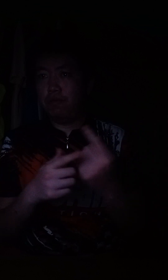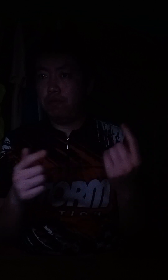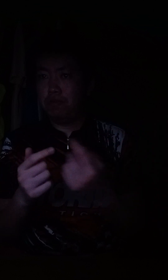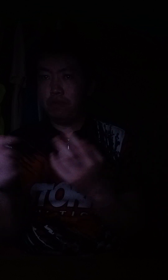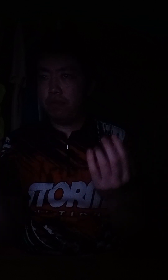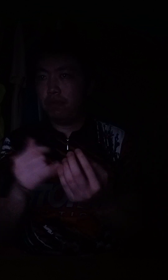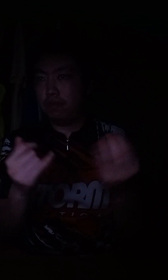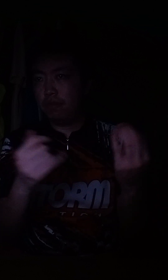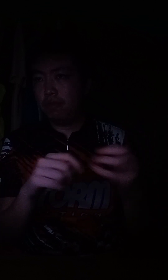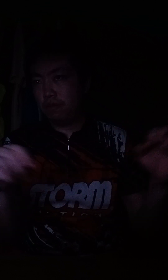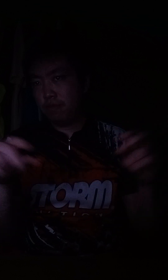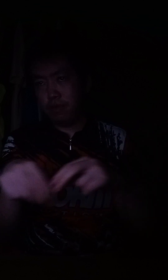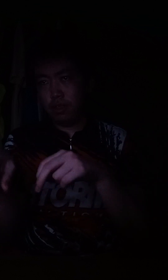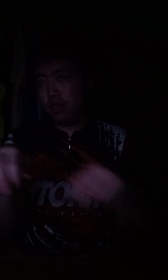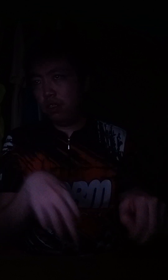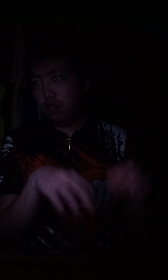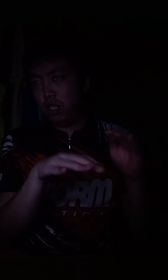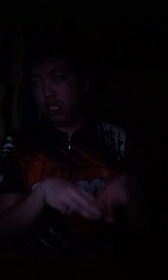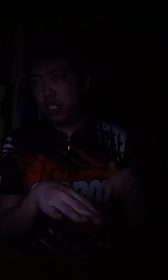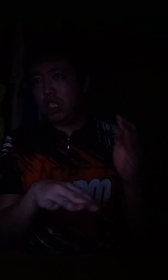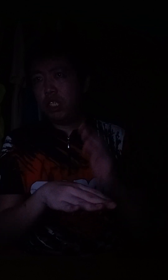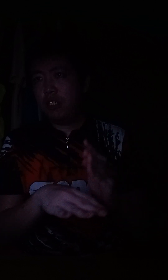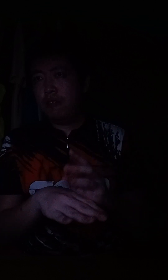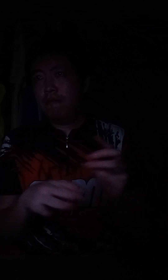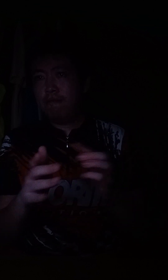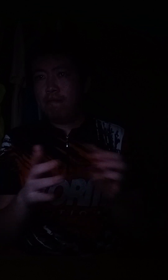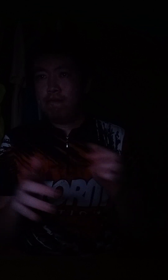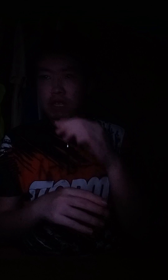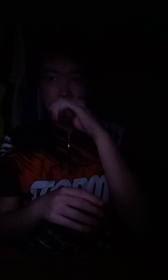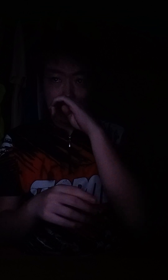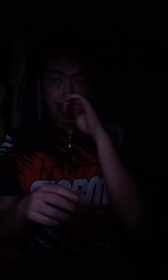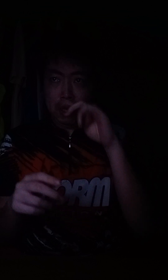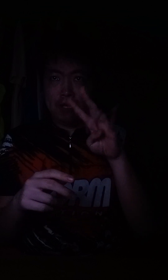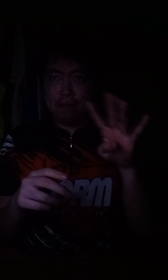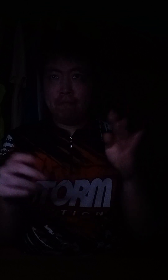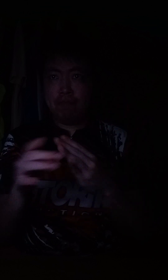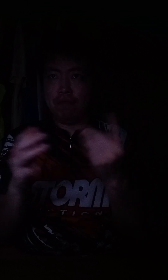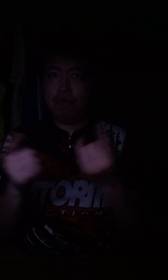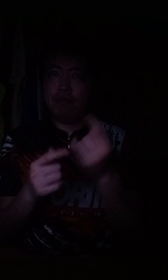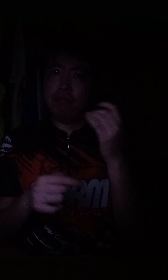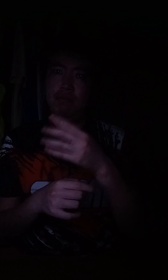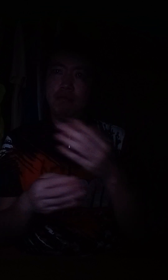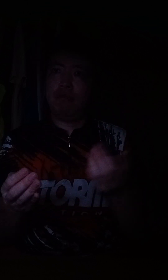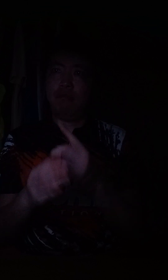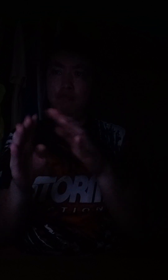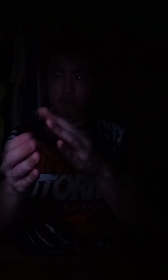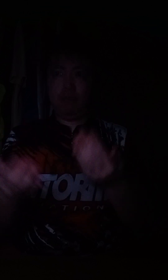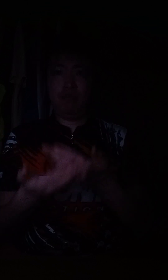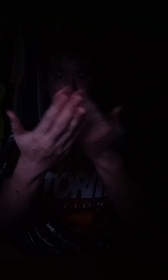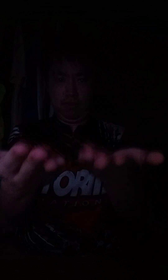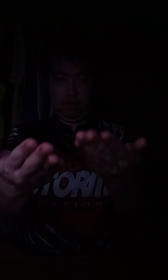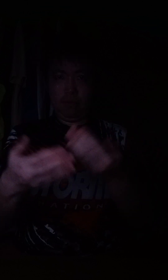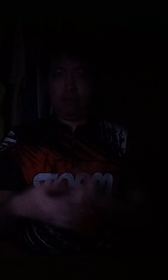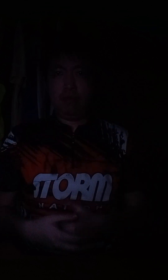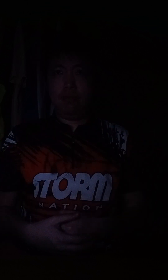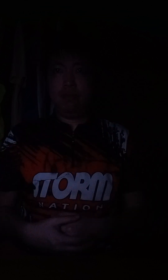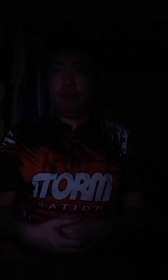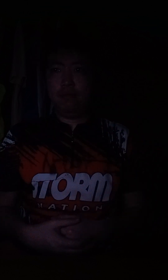버스가 가드레일 아래로 떨어졌고 차량 운전자를 포함해 모두 24명이 부상을 입었는데요. 취재기자 연결해 알아보겠습니다. 정현우